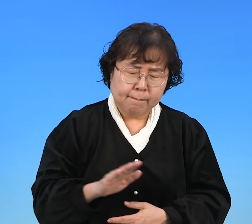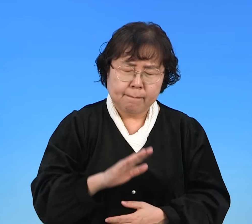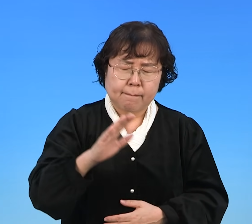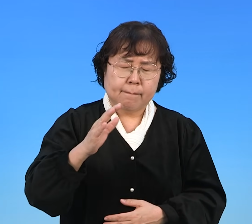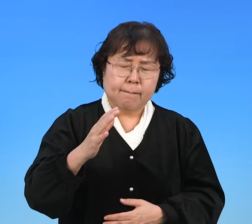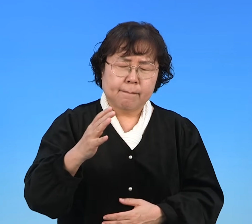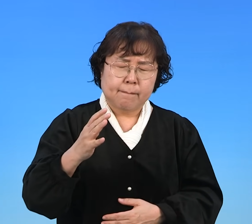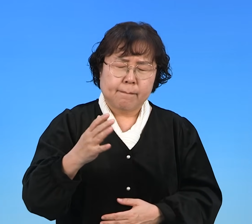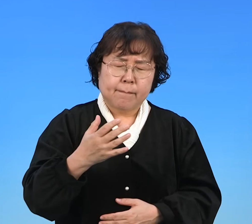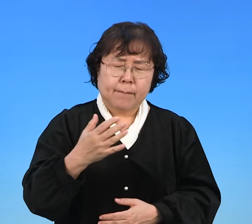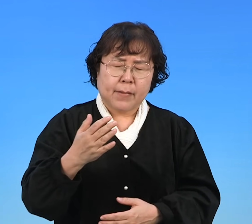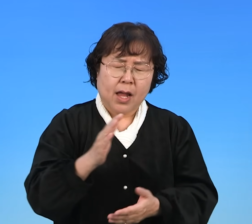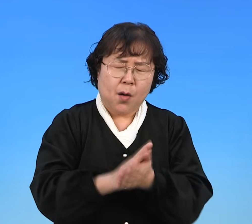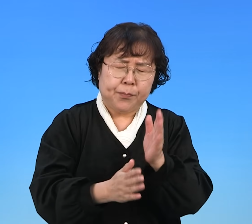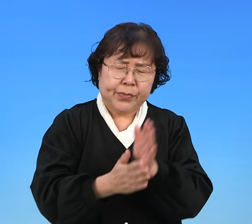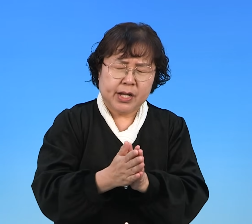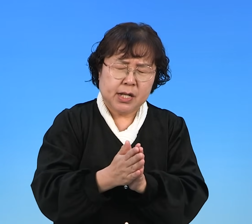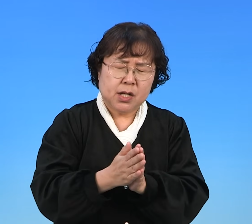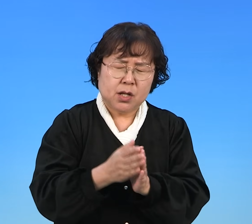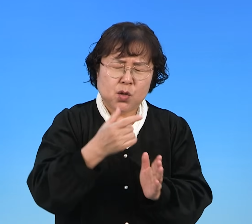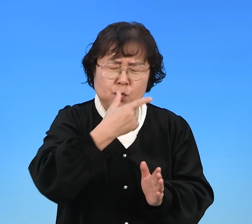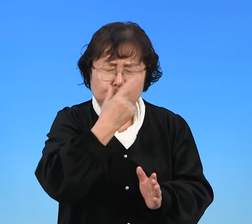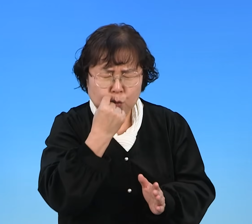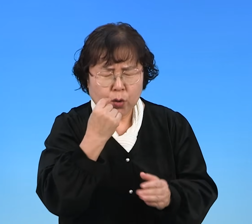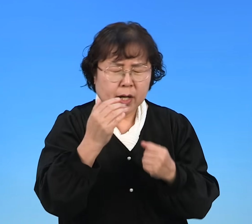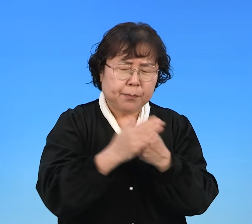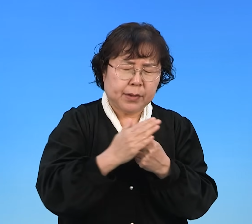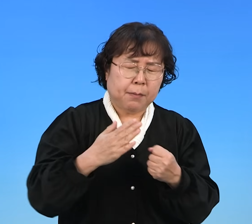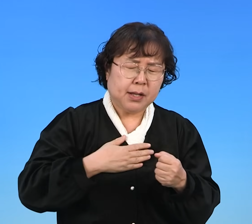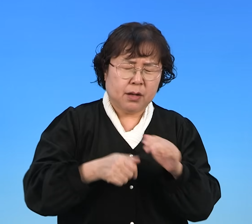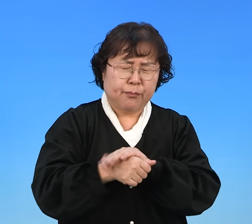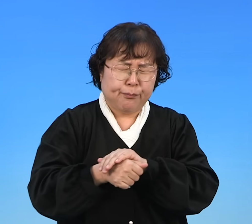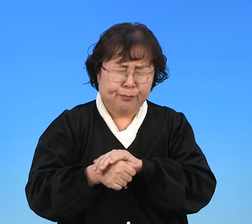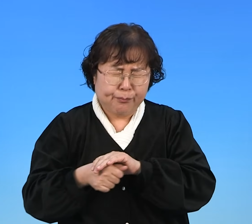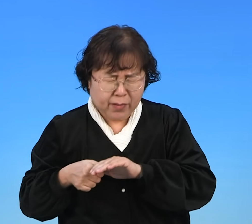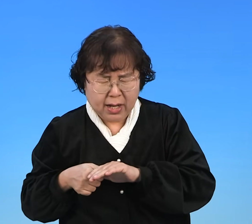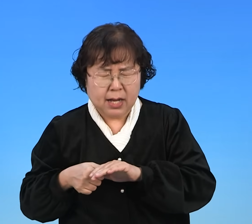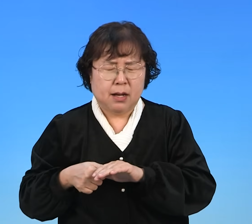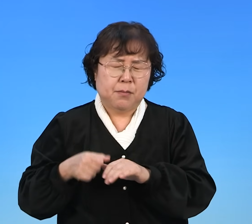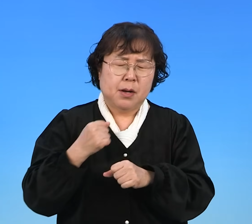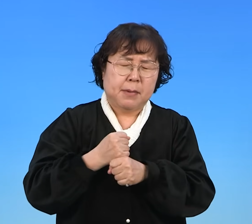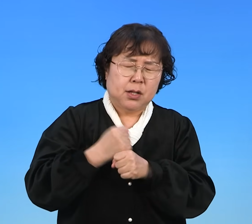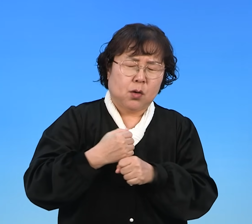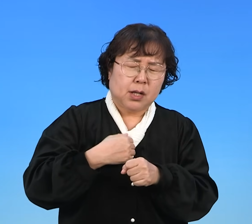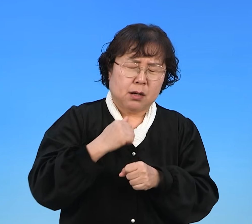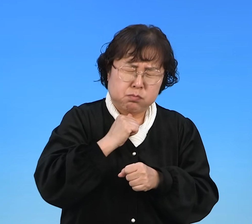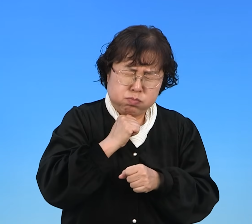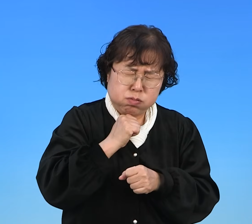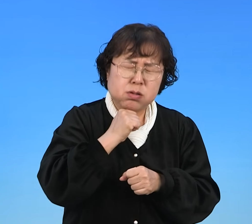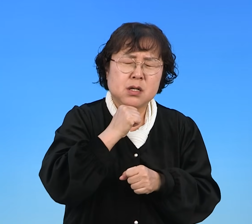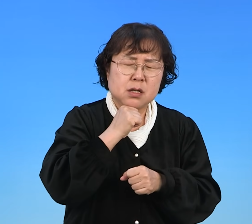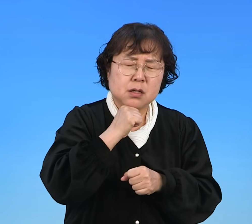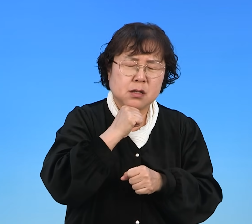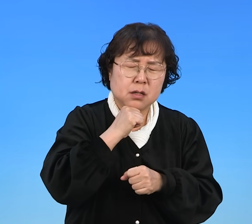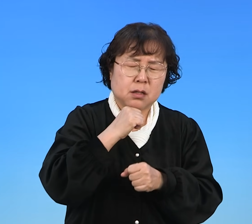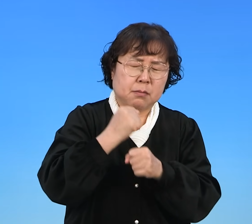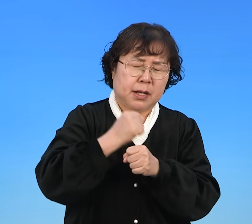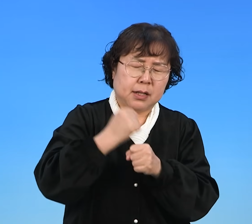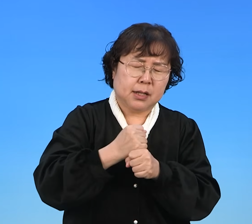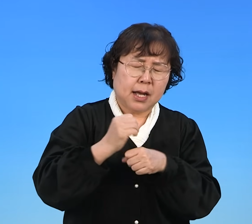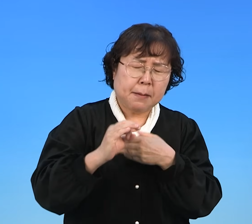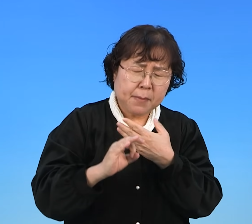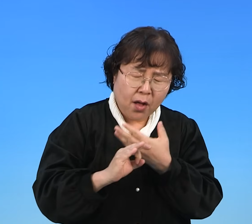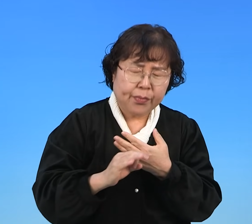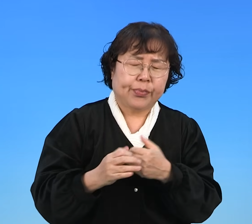우리들이 갖고 있지 않은 많은 결핍 때문에 그것이 열등감이 되고 그것이 나를 너무나 초라한 곳으로 몰고 가고